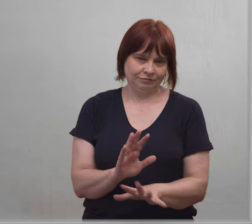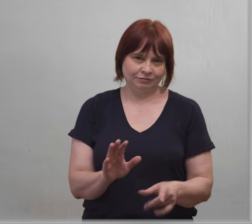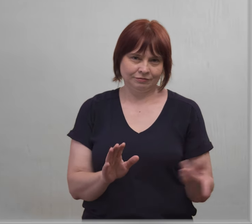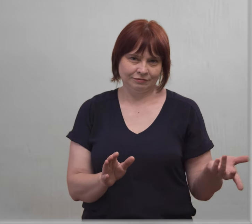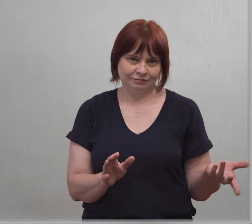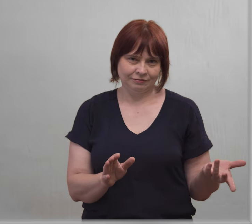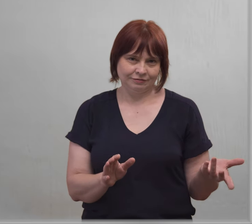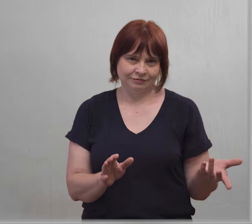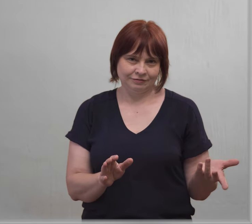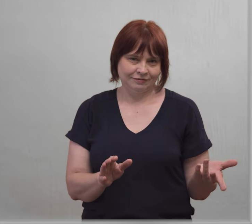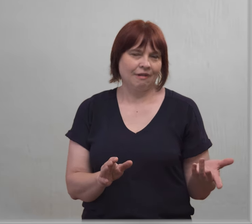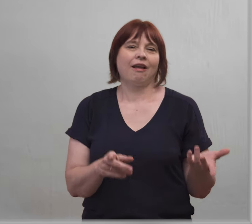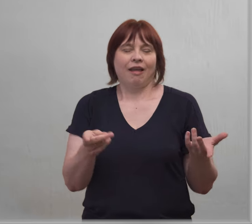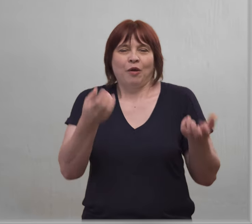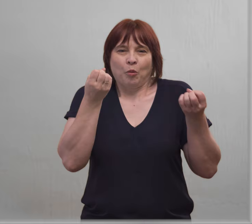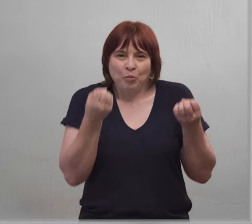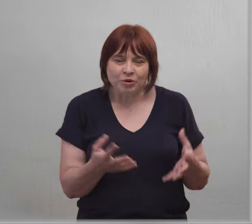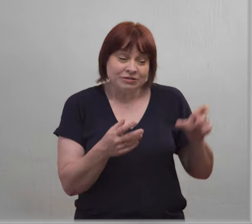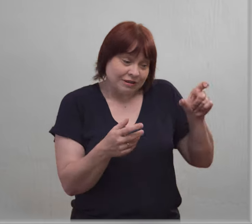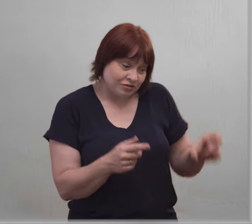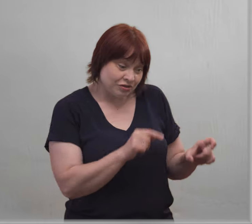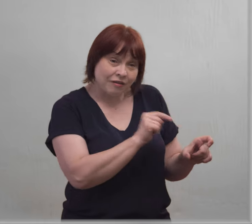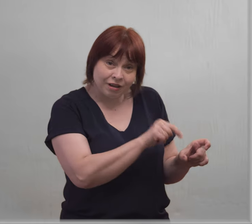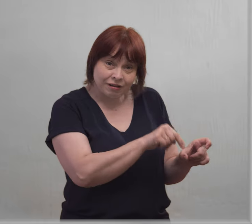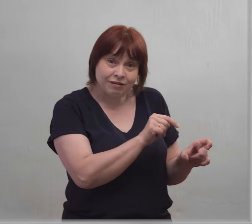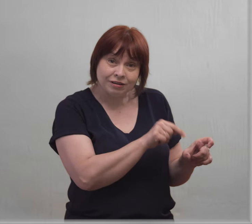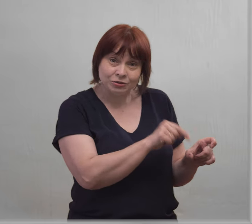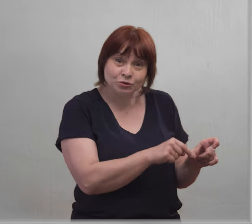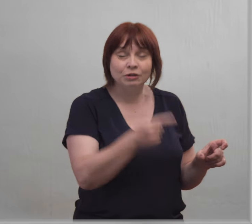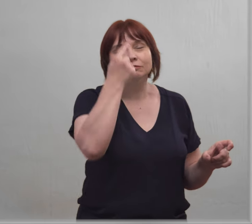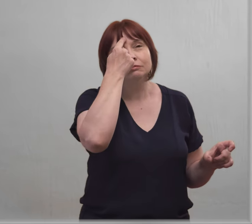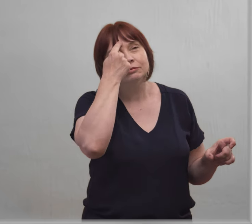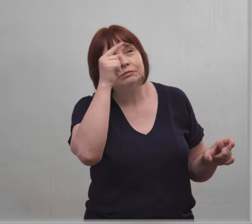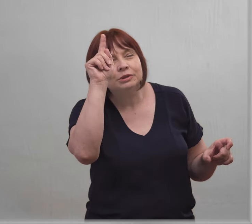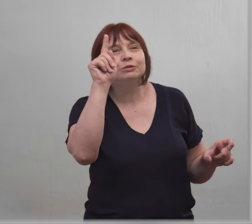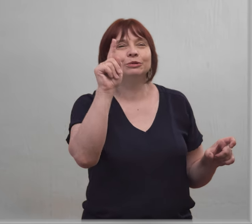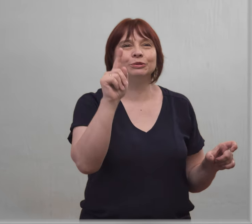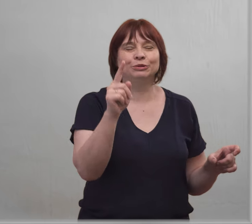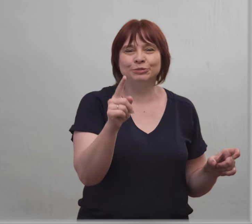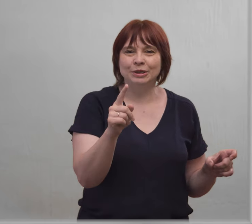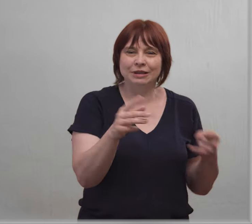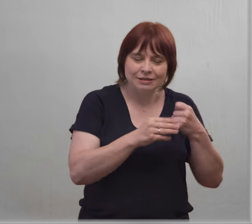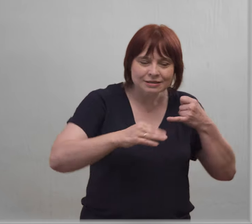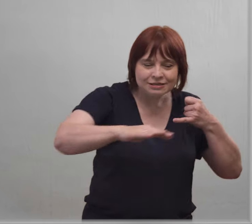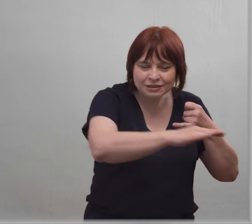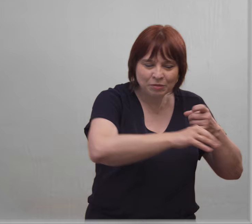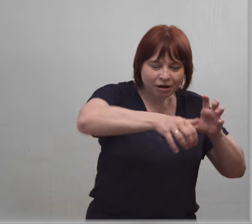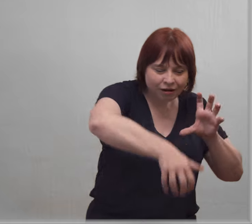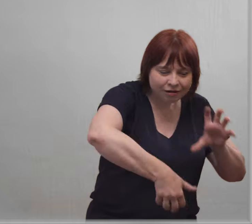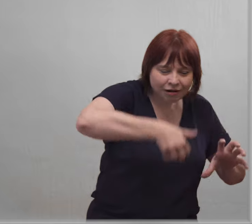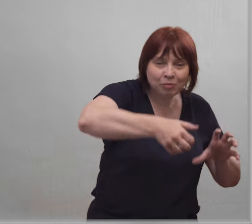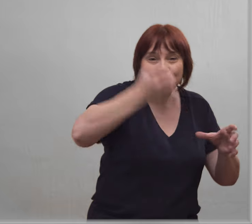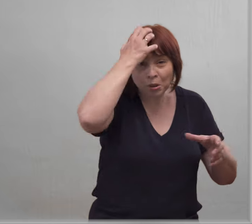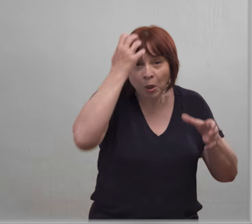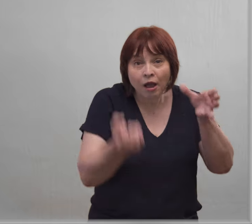песка сделал стекло, из нефти пластик, и все это соединил. Другими словами,